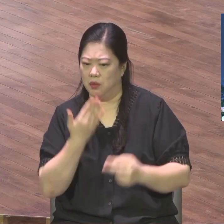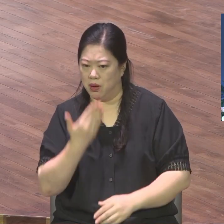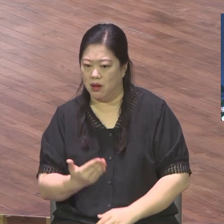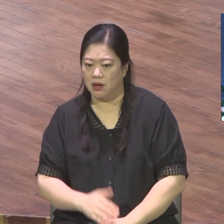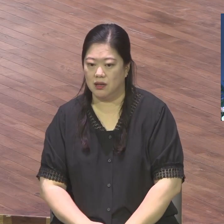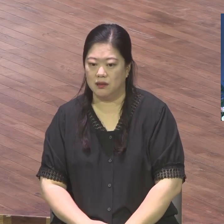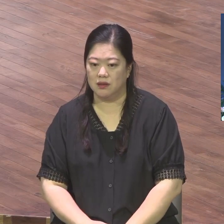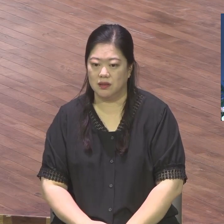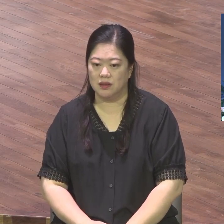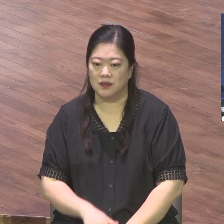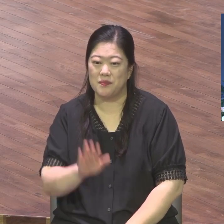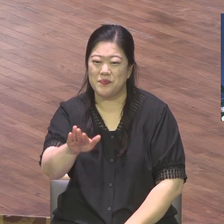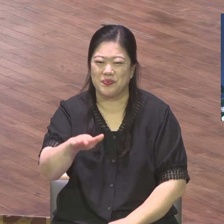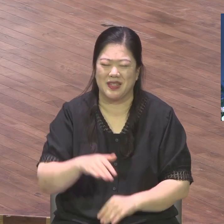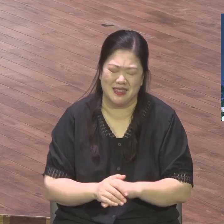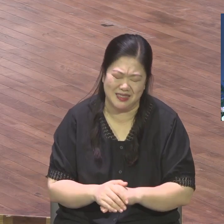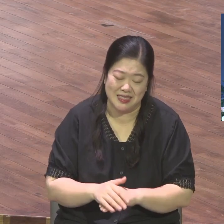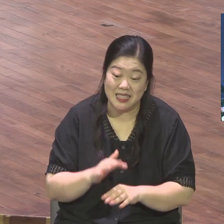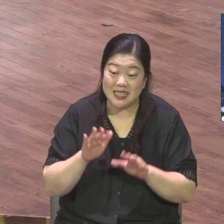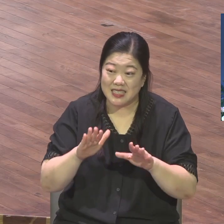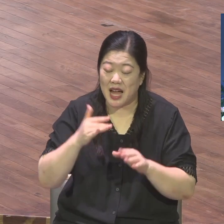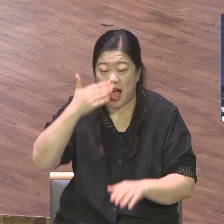그래 라면 끓여 먹지요. 그래.